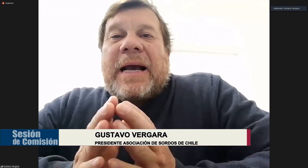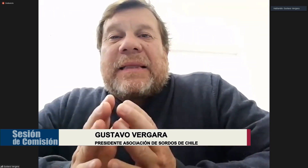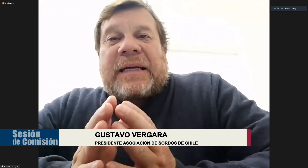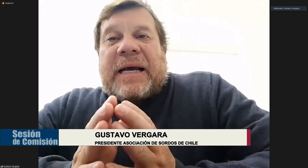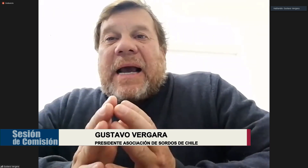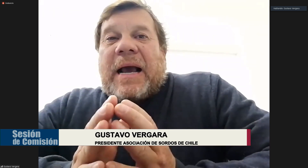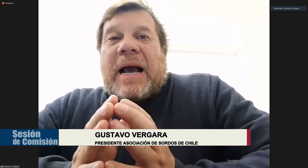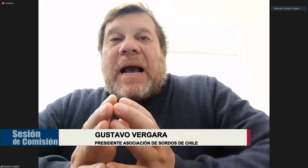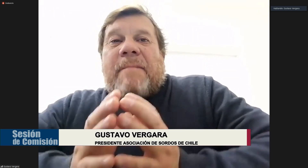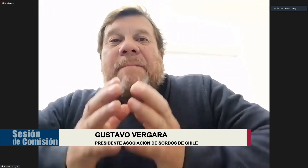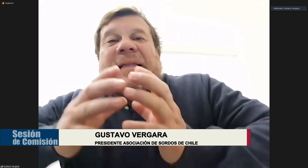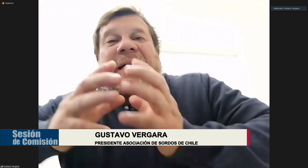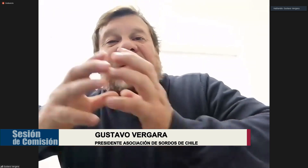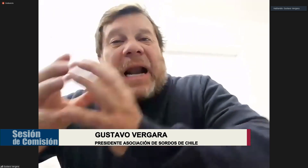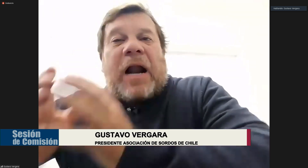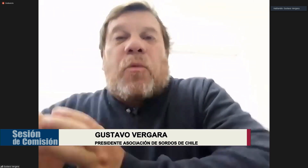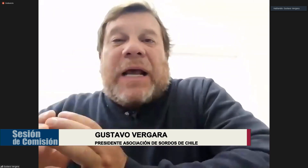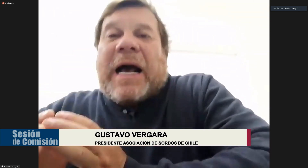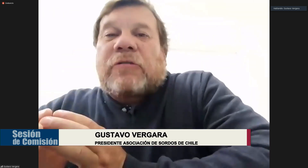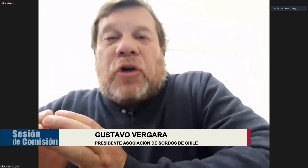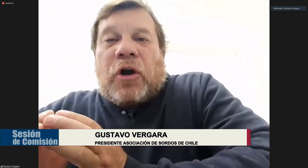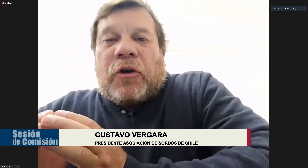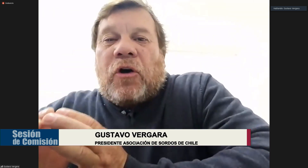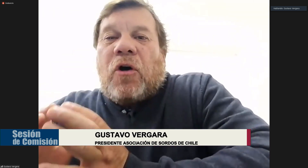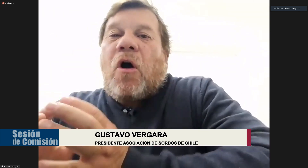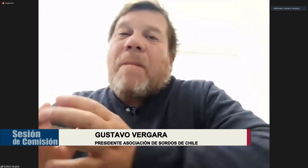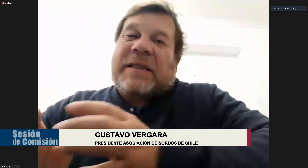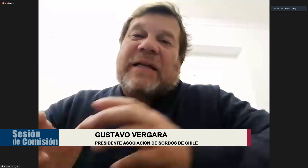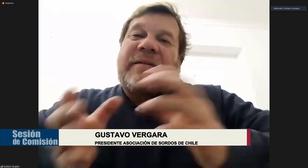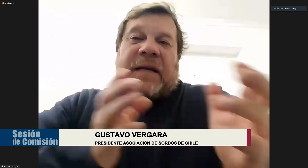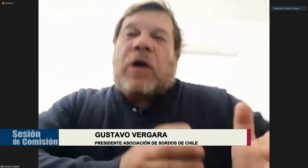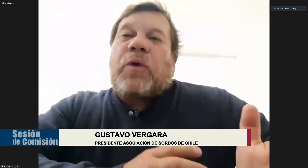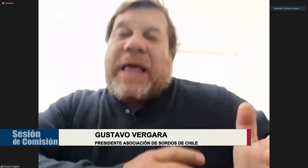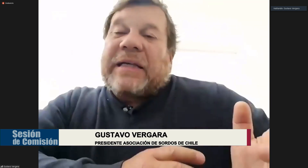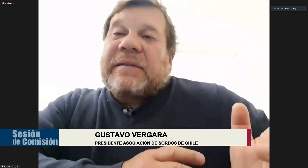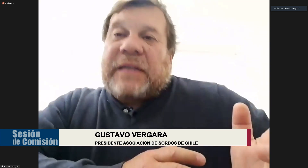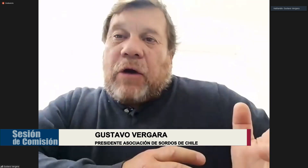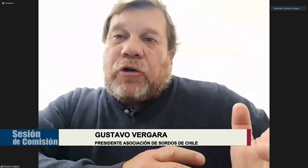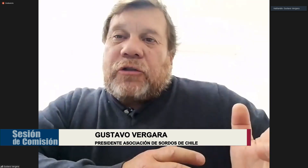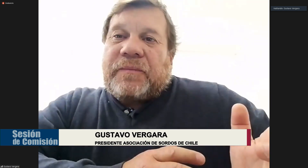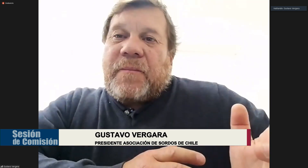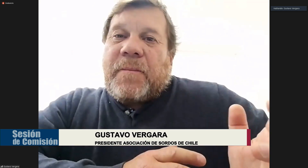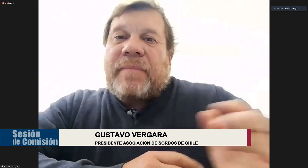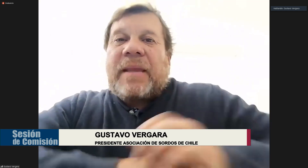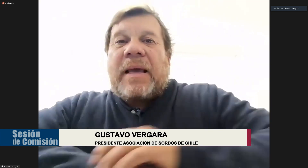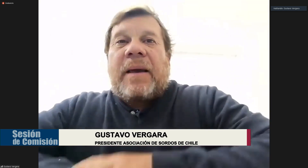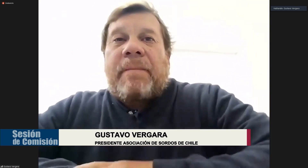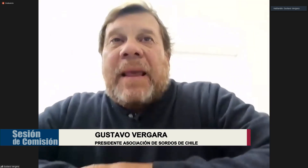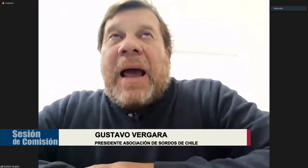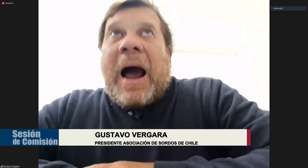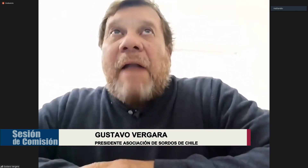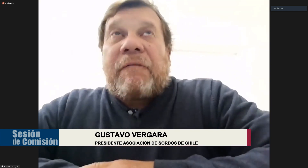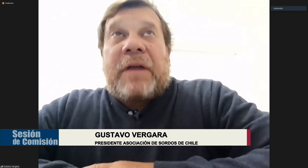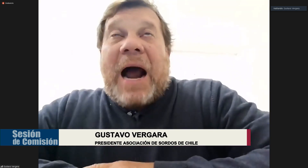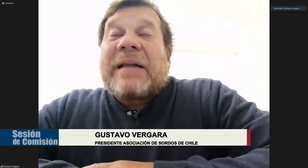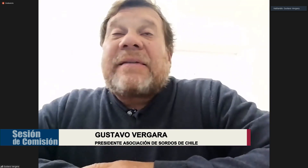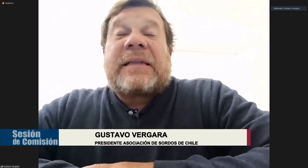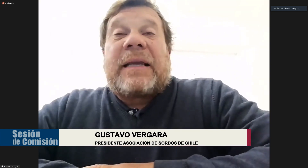entre pertenecer a la comunidad de sordos o pertenecer a la comunidad de ciegos. Al final se